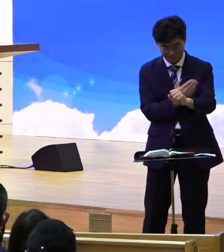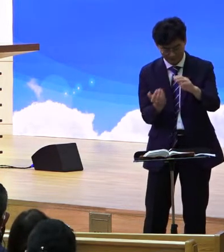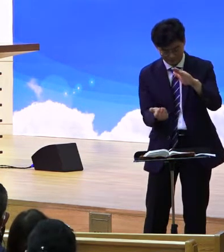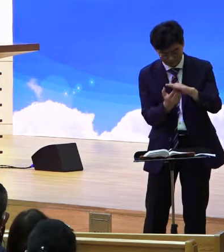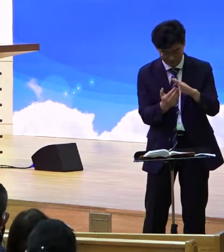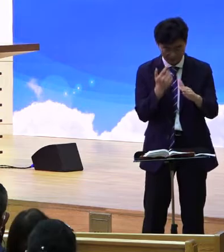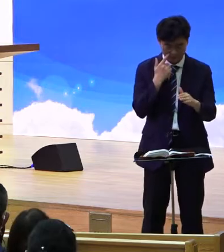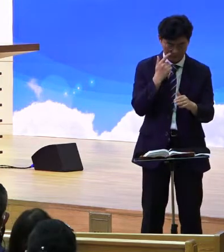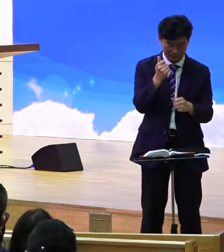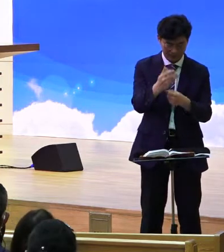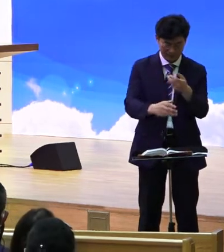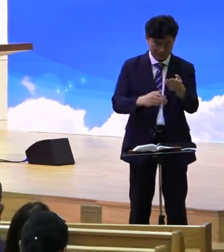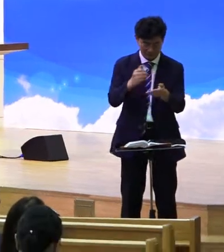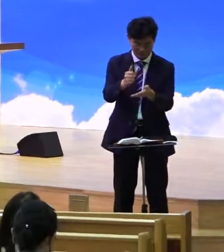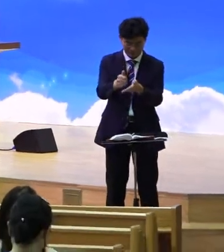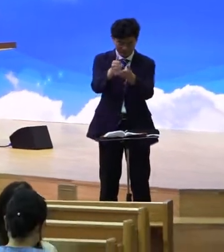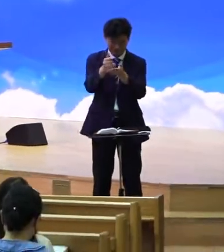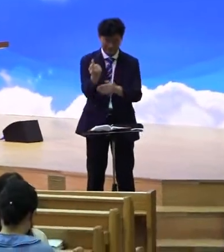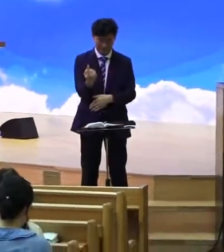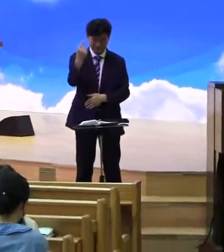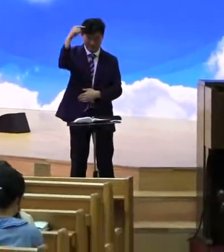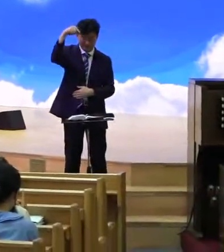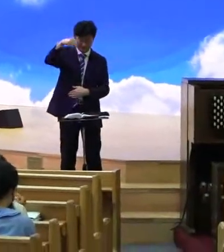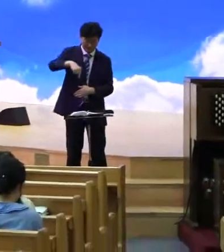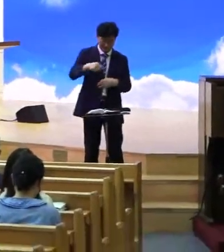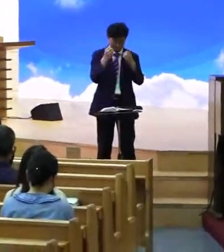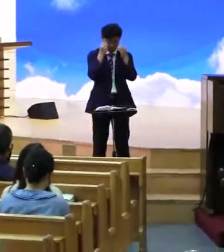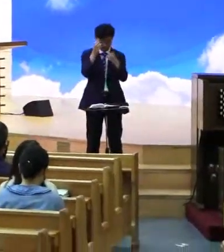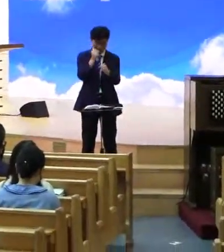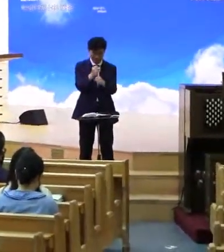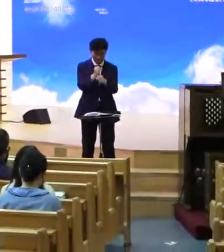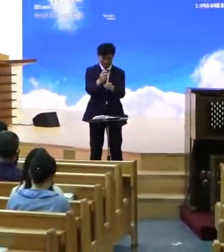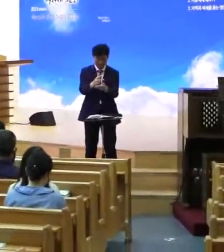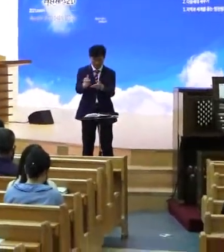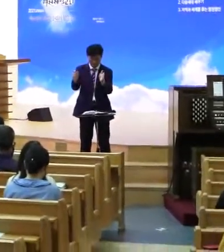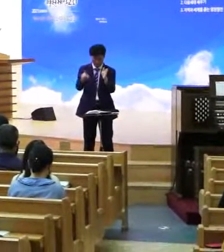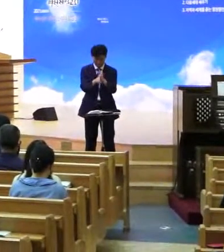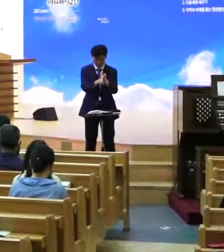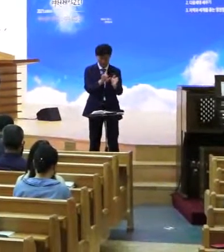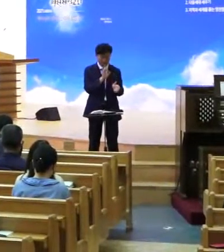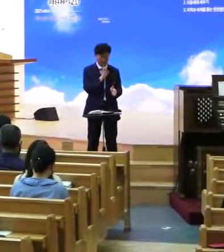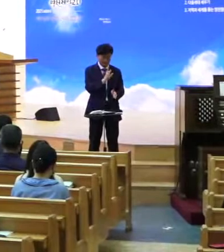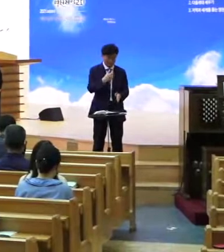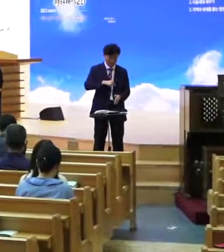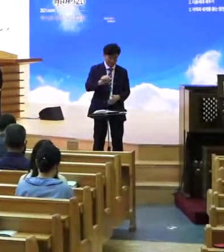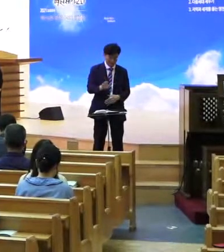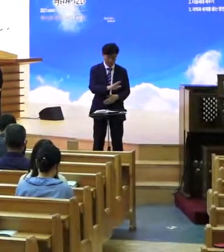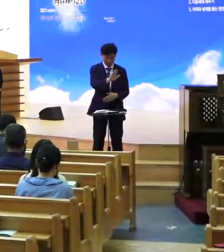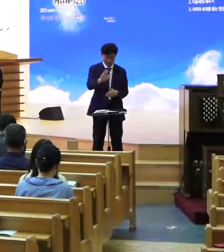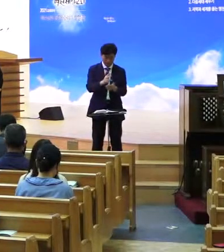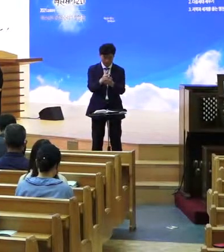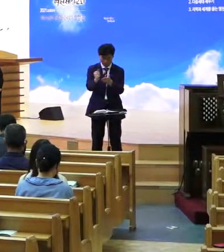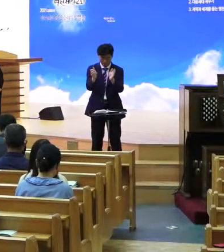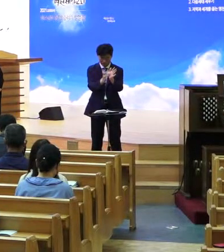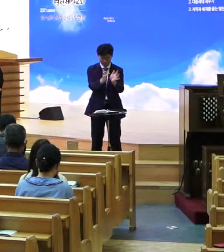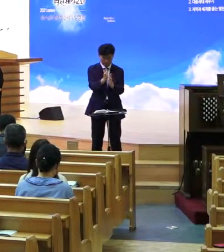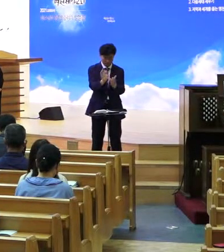하나님 천지의 창조주를 믿습니다. 그의 유일하신 아들 우리 주 예수 그리스도를